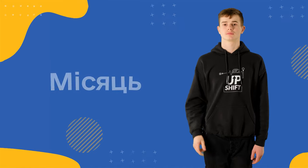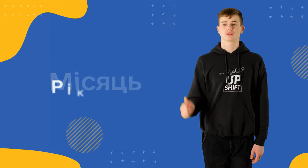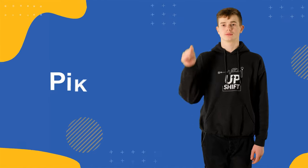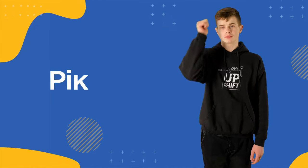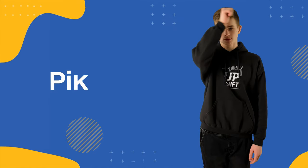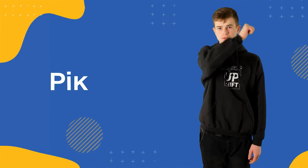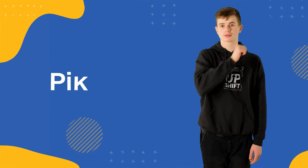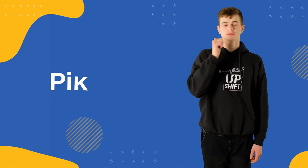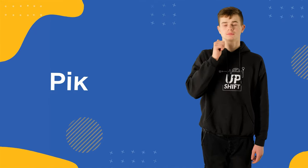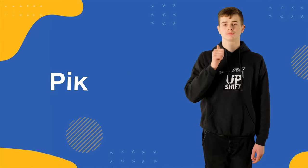Рік.